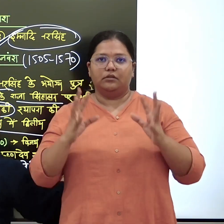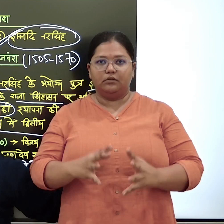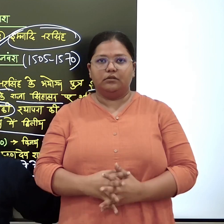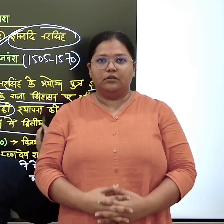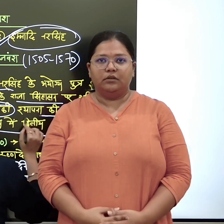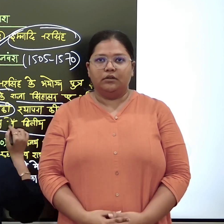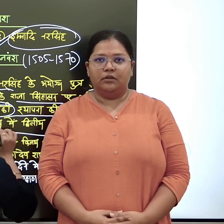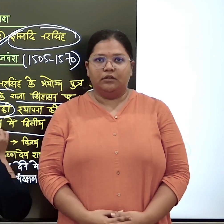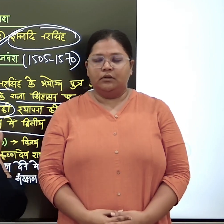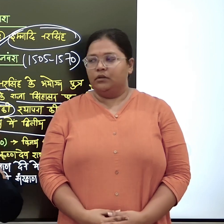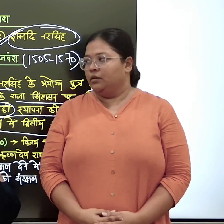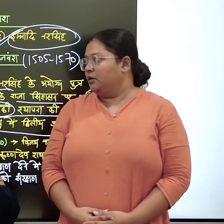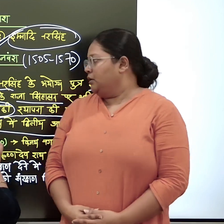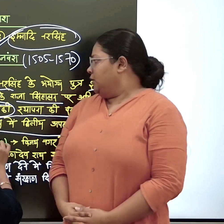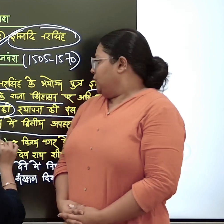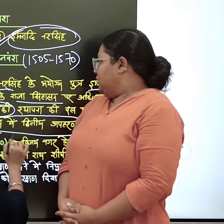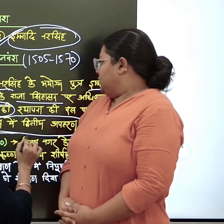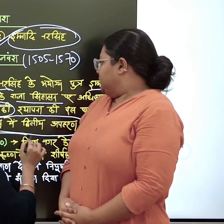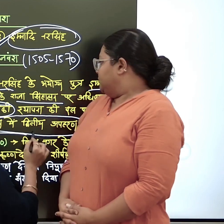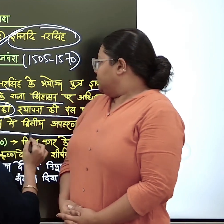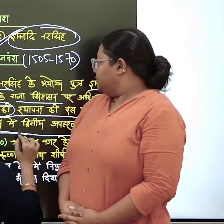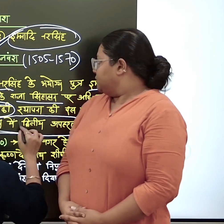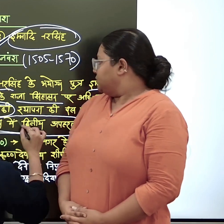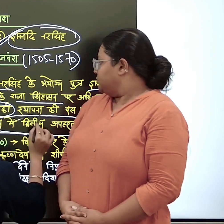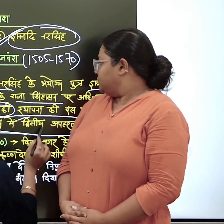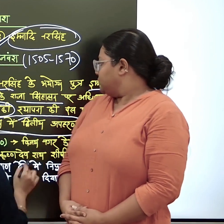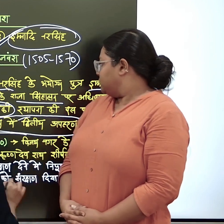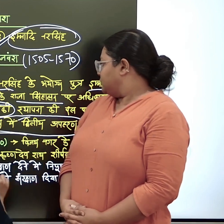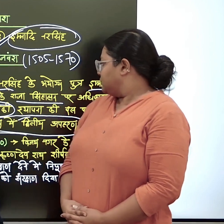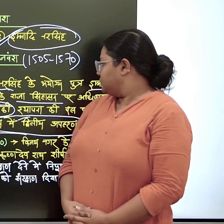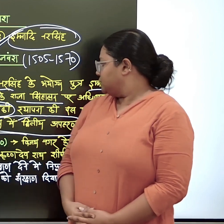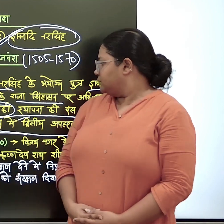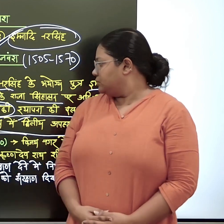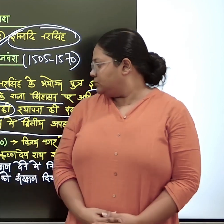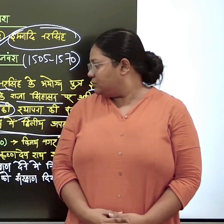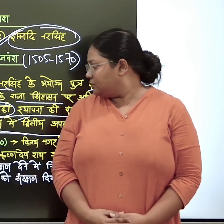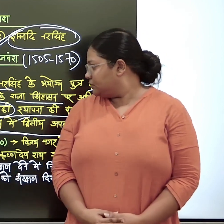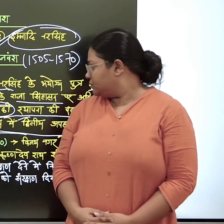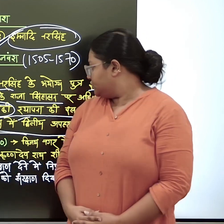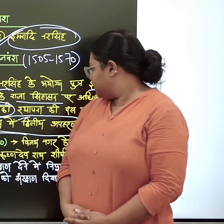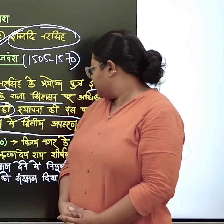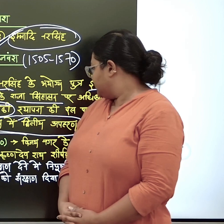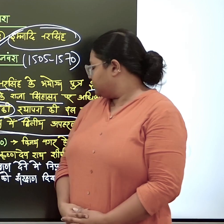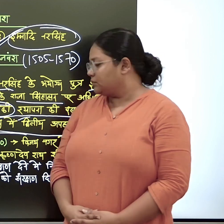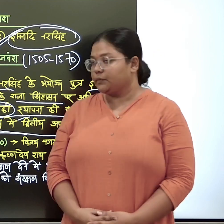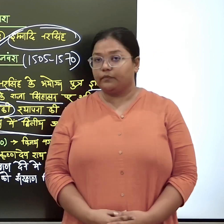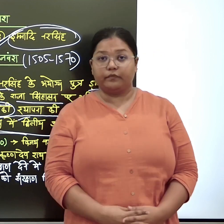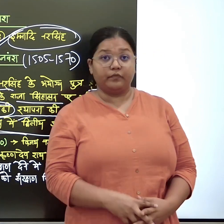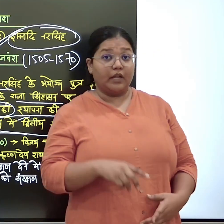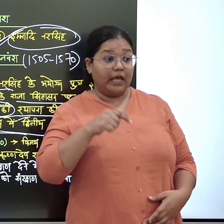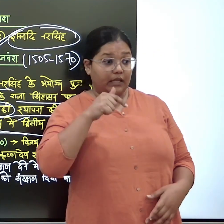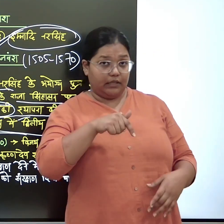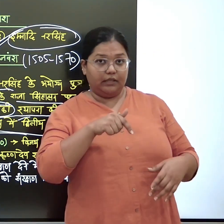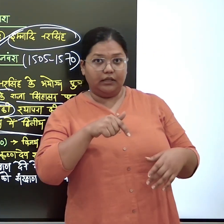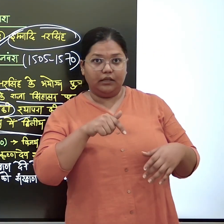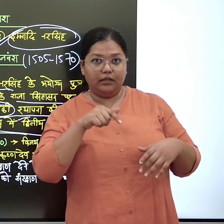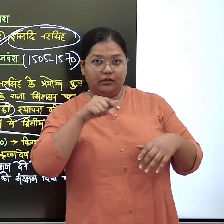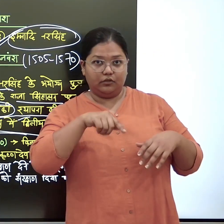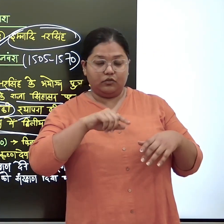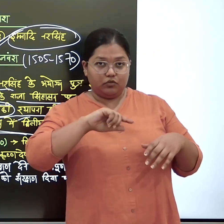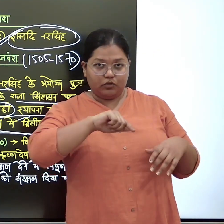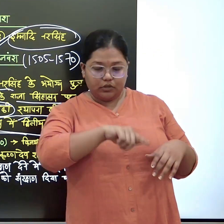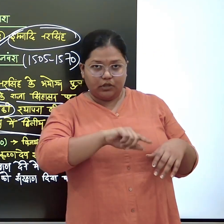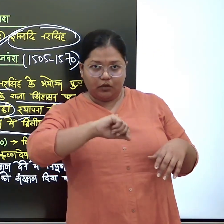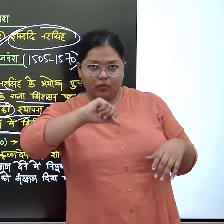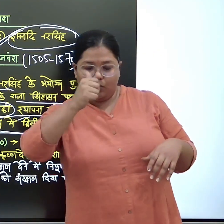अपहरण कहते हैं। एकदम ध्यान से इस चीज को नोट करना, इस घटना को विजयनगर के इतिहास